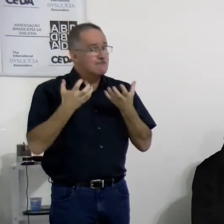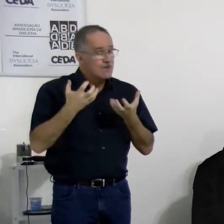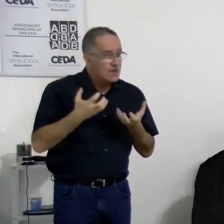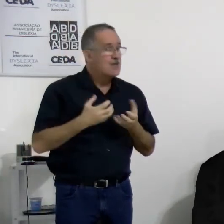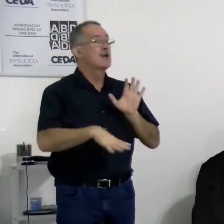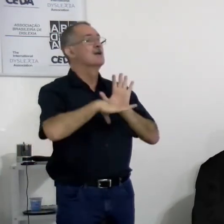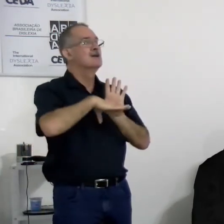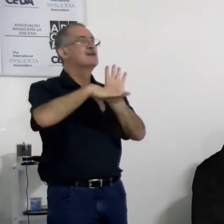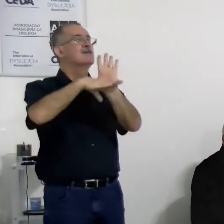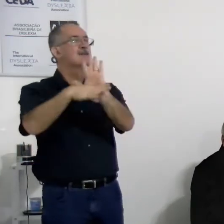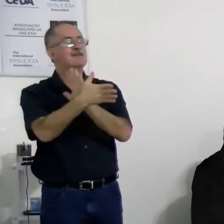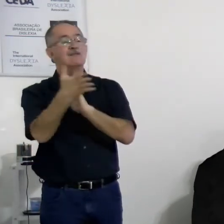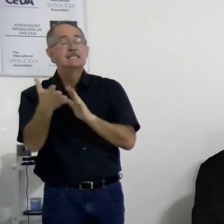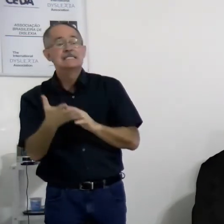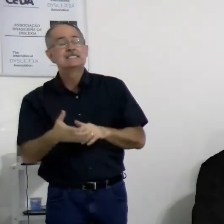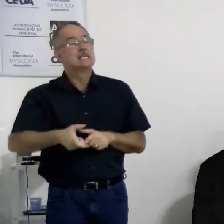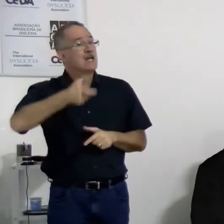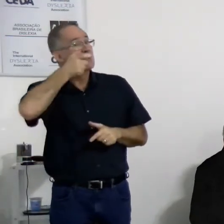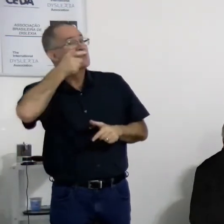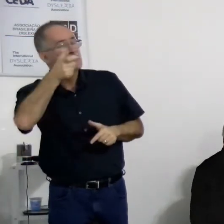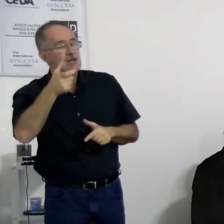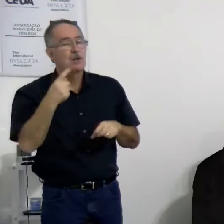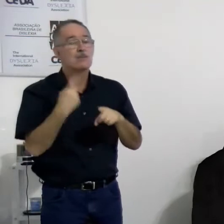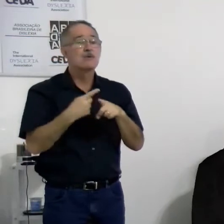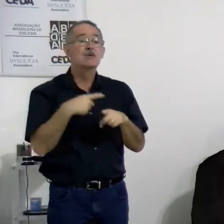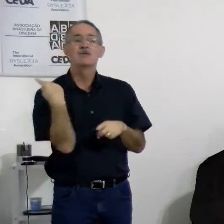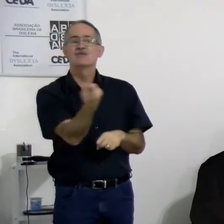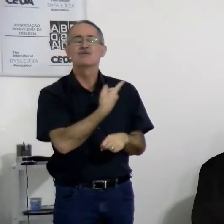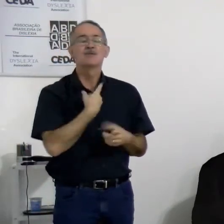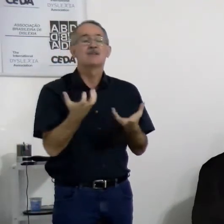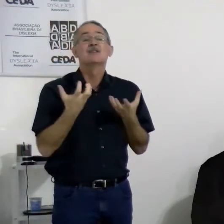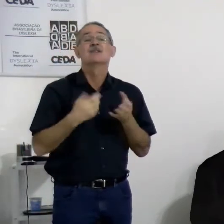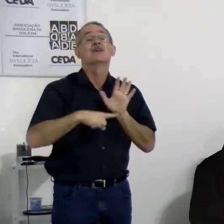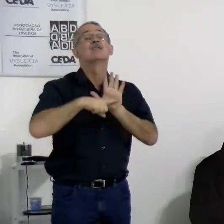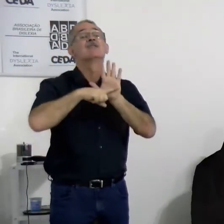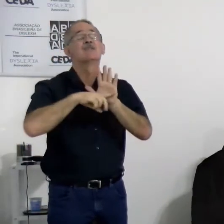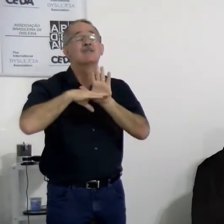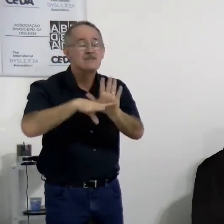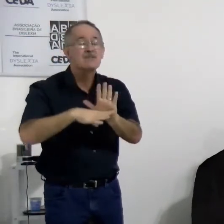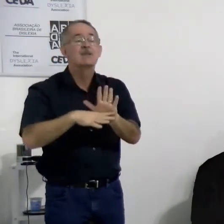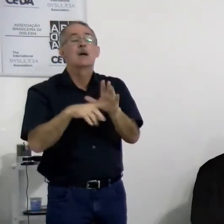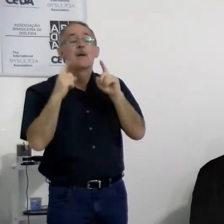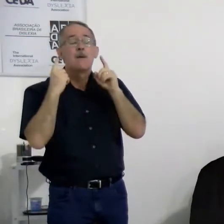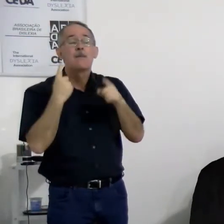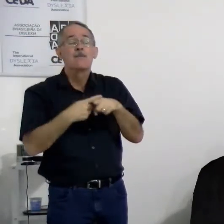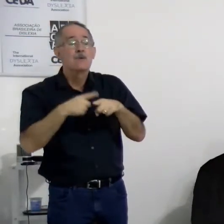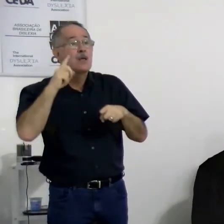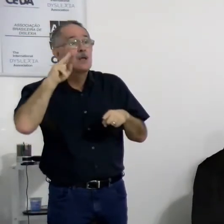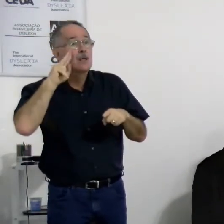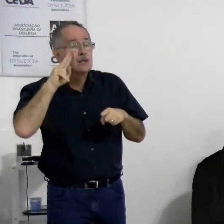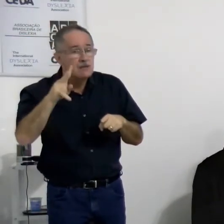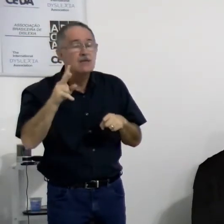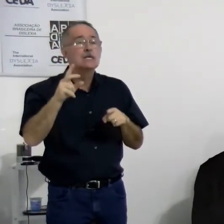I'm interested in language. Exatamente como nós todos aqui, ele gosta de ajudar pessoas e está interessado em língua e